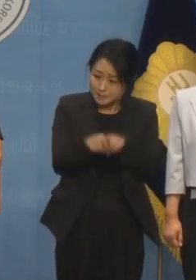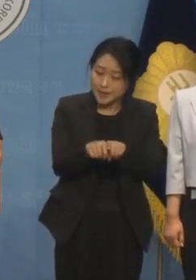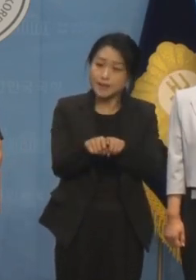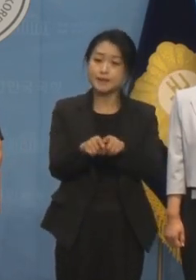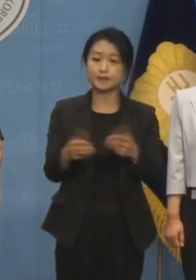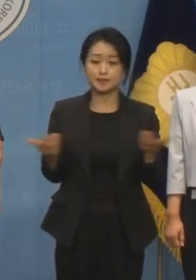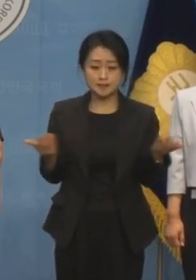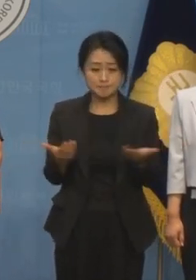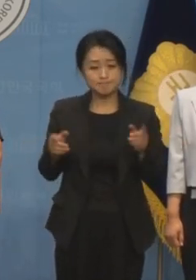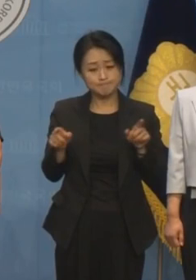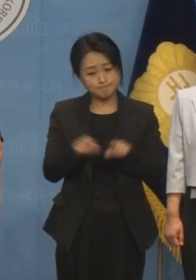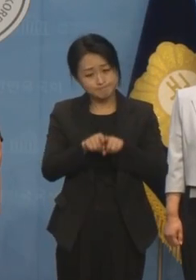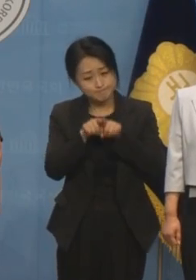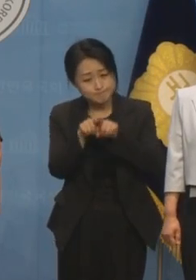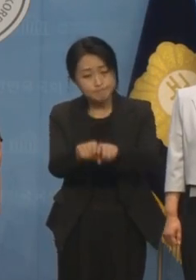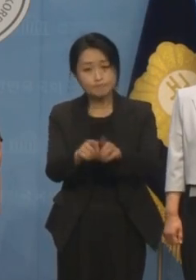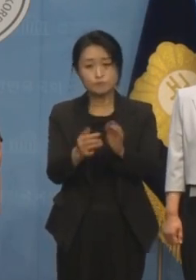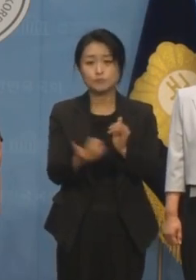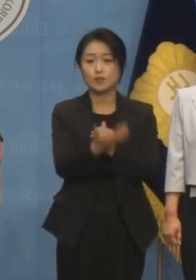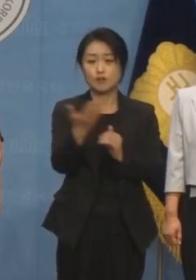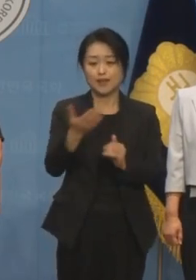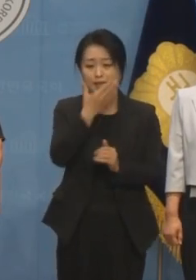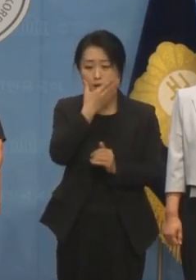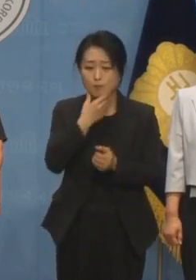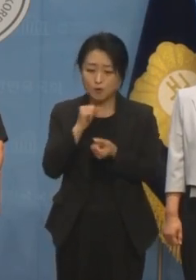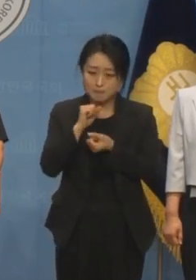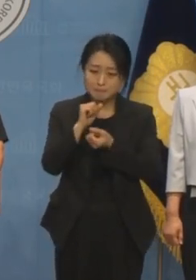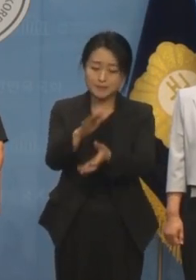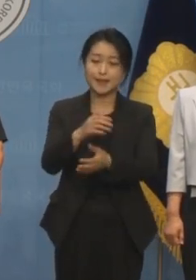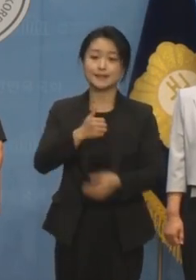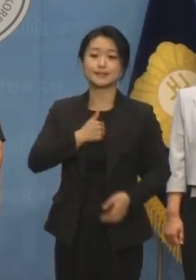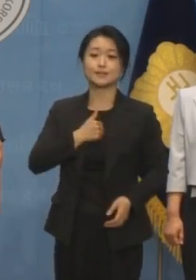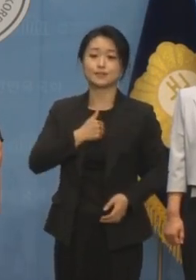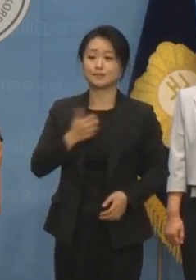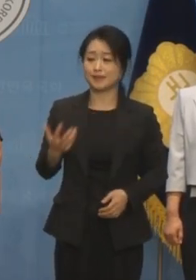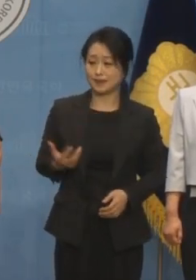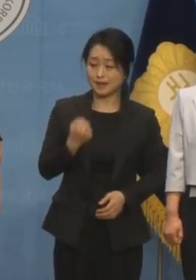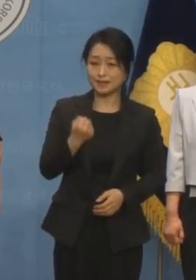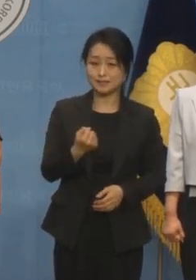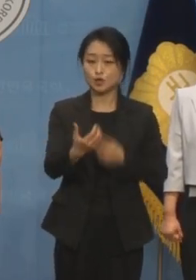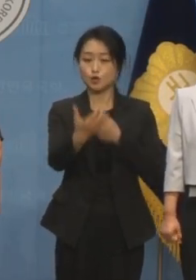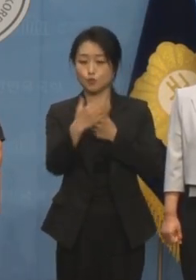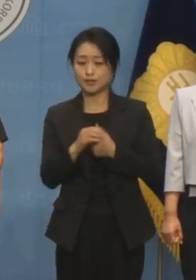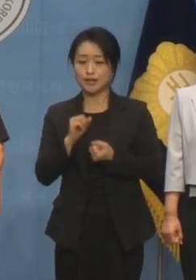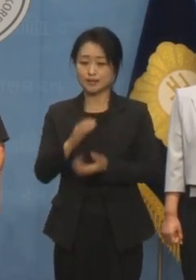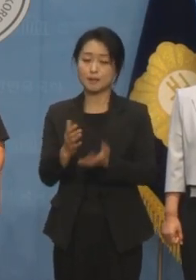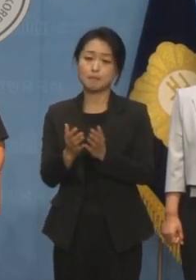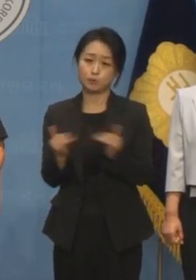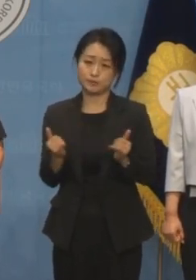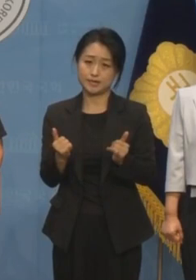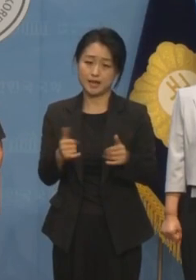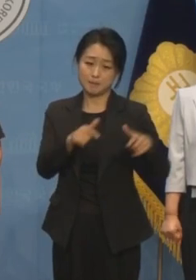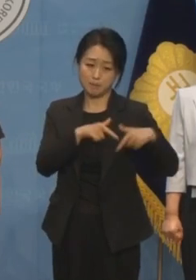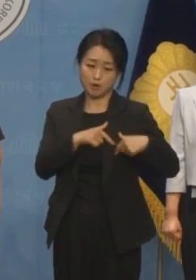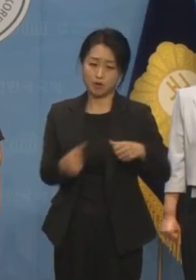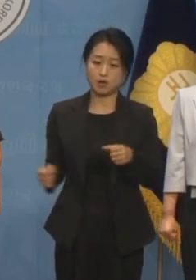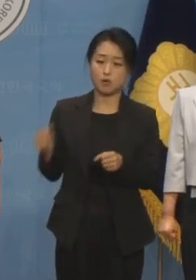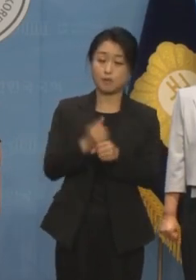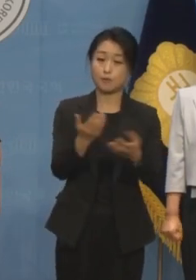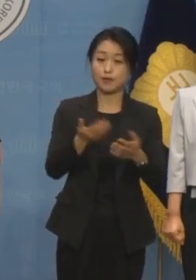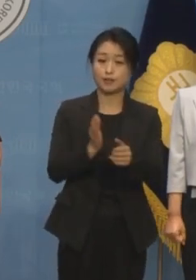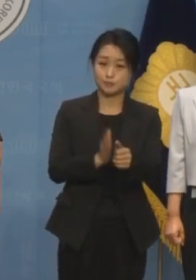정당하게 일하며 국민들에게 행복을 배달해주는 자긍심으로 일하는 위탁 노동자의 실추된 명예를 돌려놔야 할